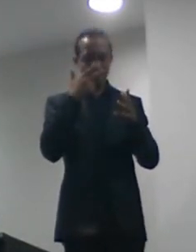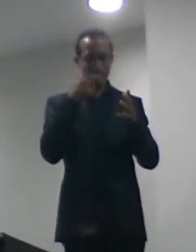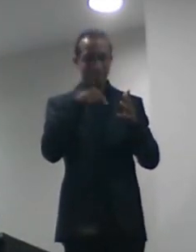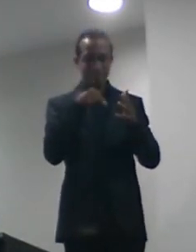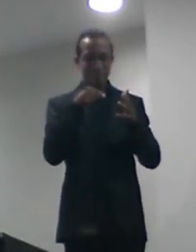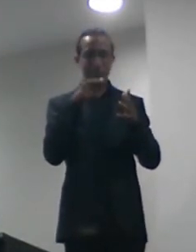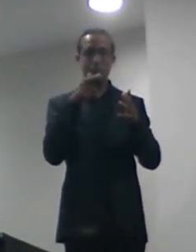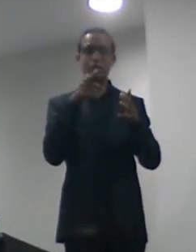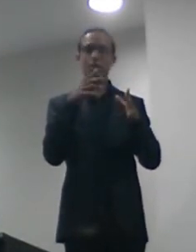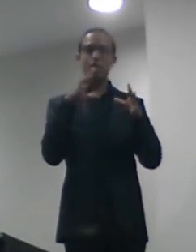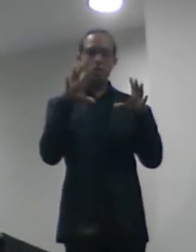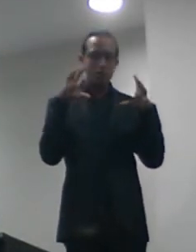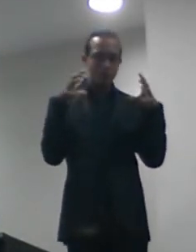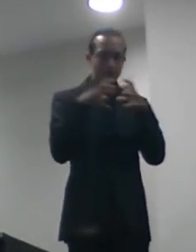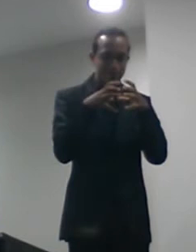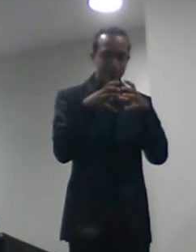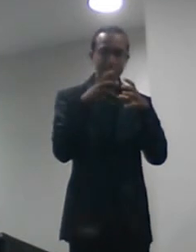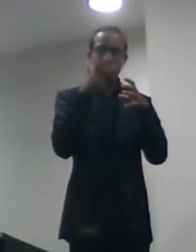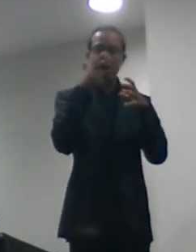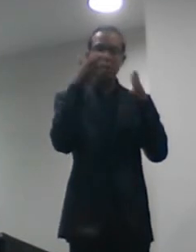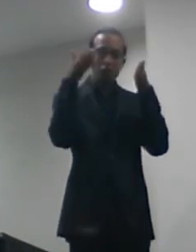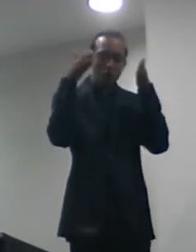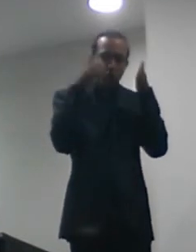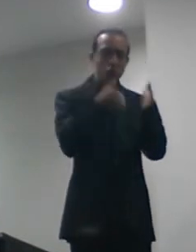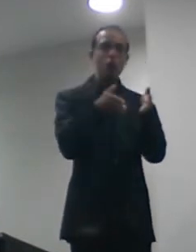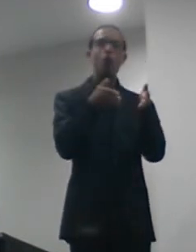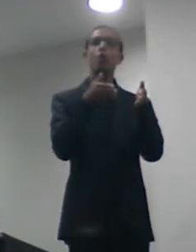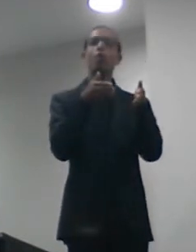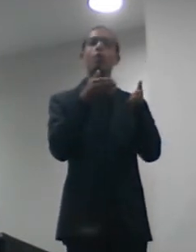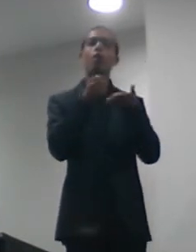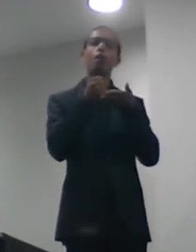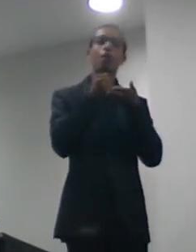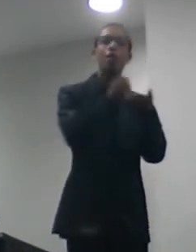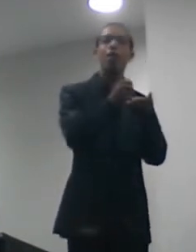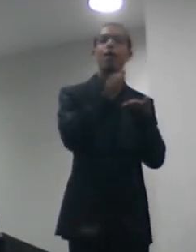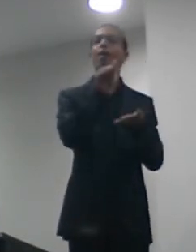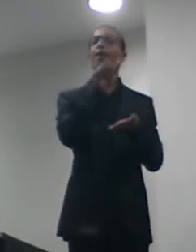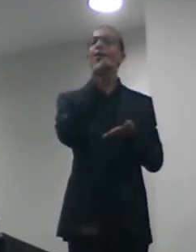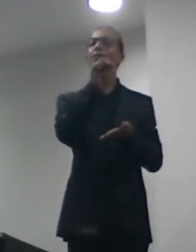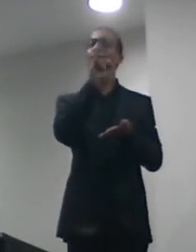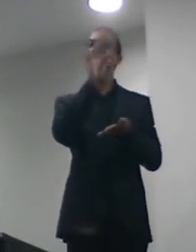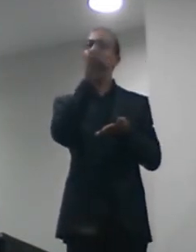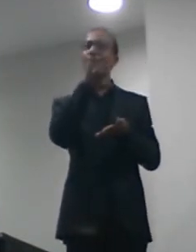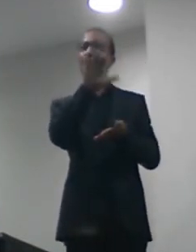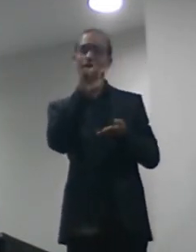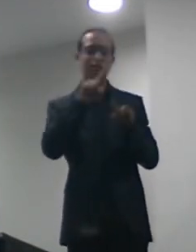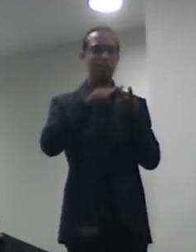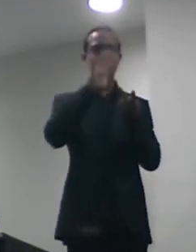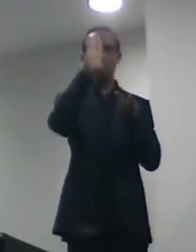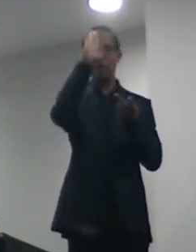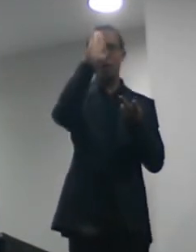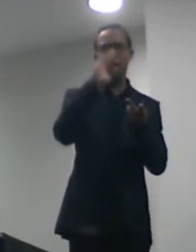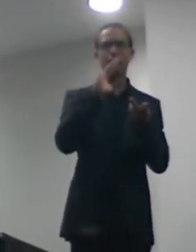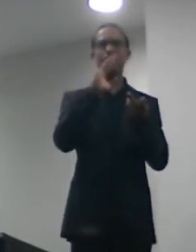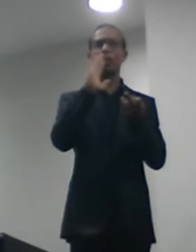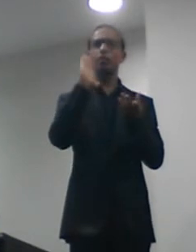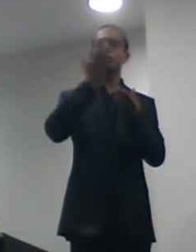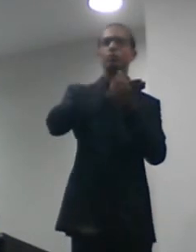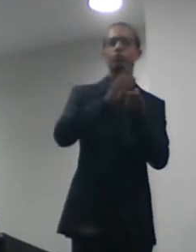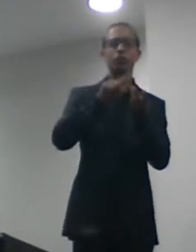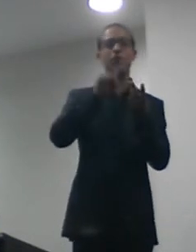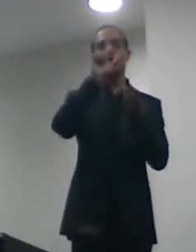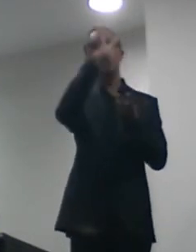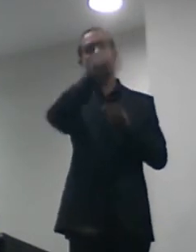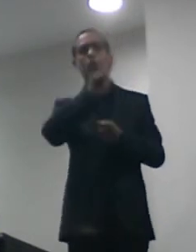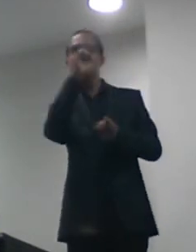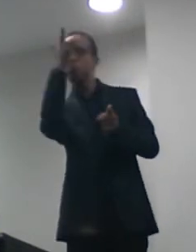verdade, ele apenas se limita à questão da assistência, à questão da gratuidade processual, de uma pessoa que